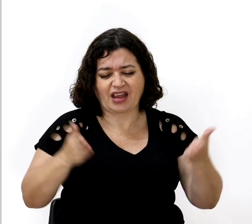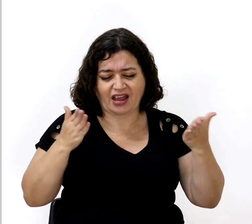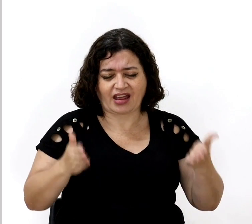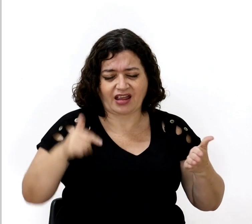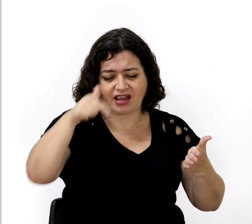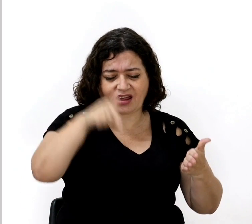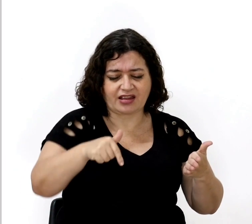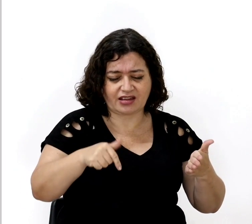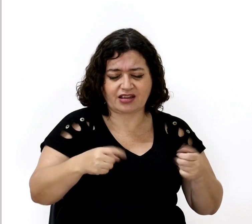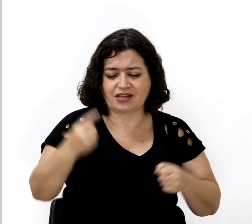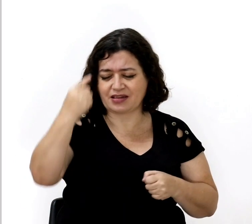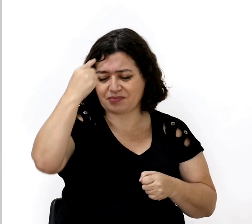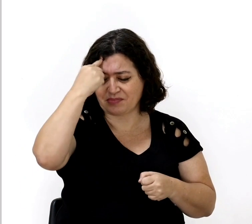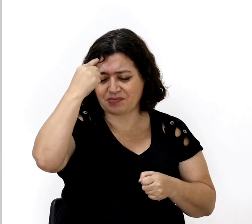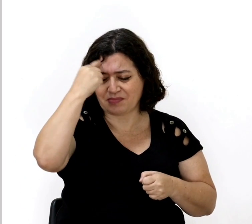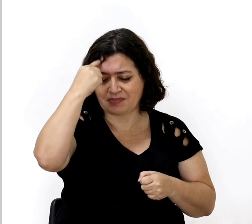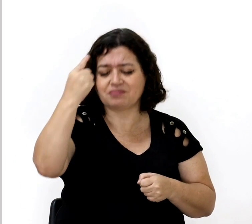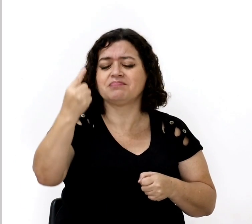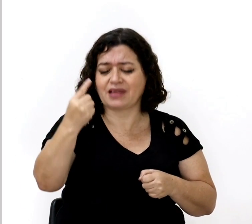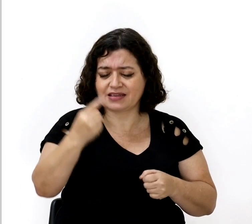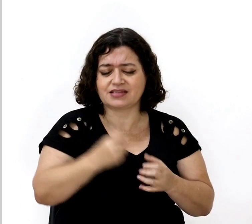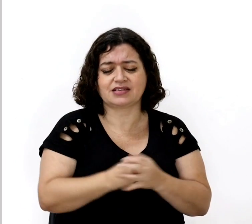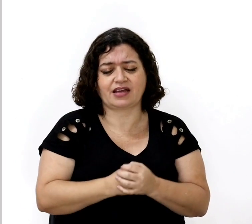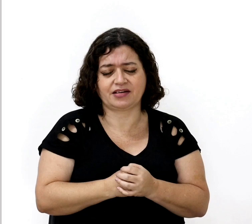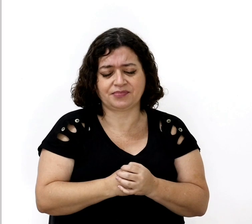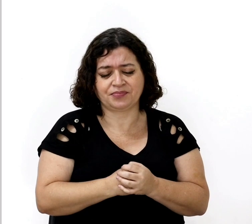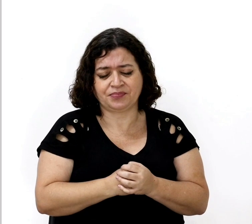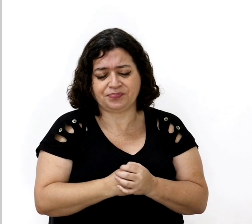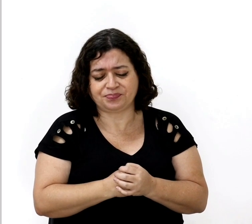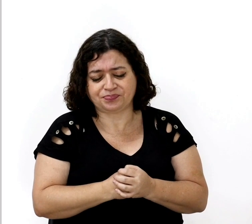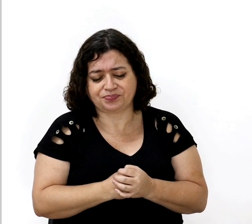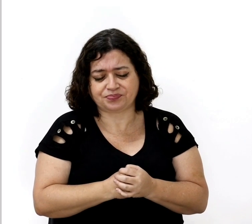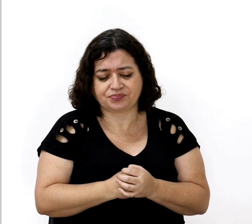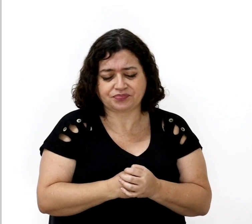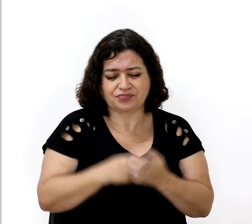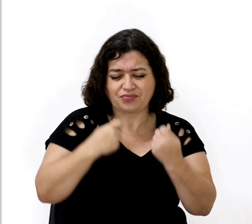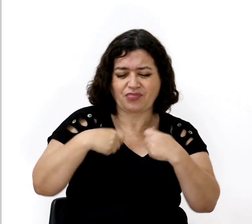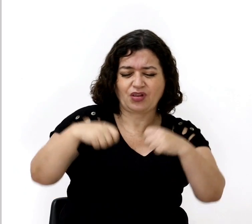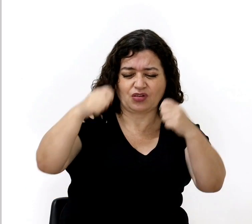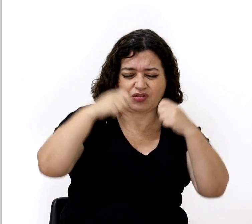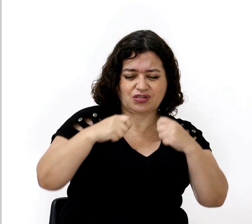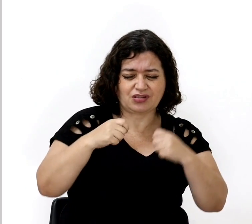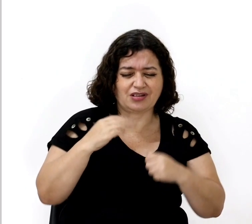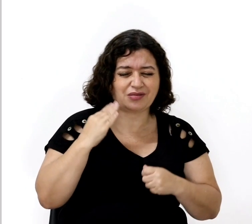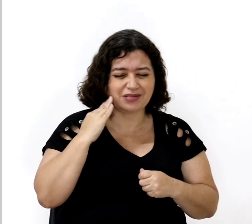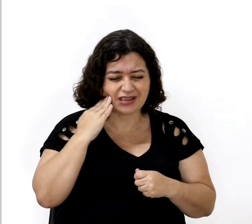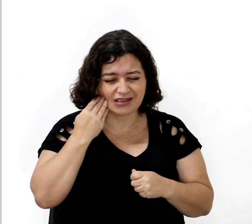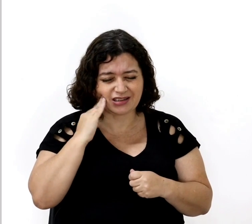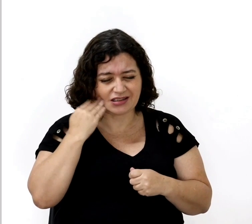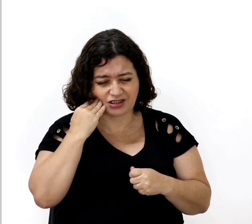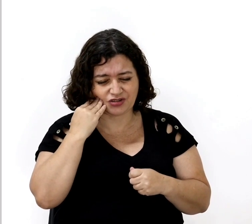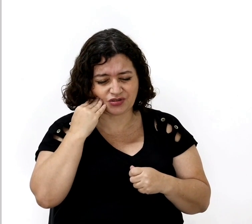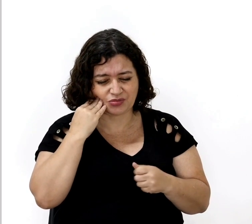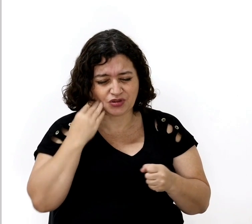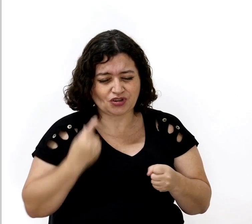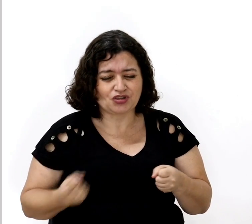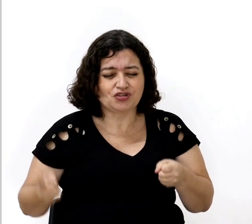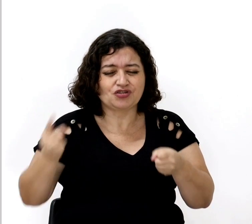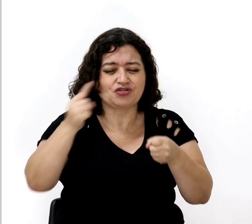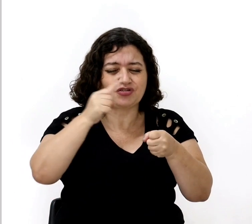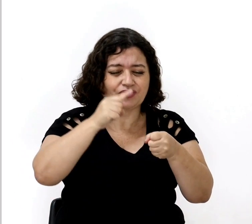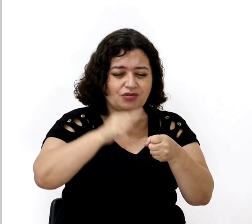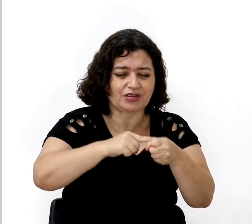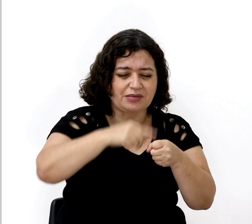instante aqui que o Senhor nos trouxe uma reflexão, nos trouxe ao entendimento a necessidade de